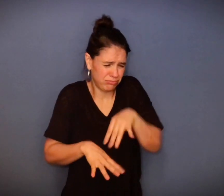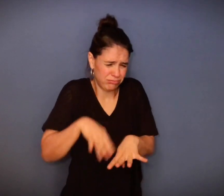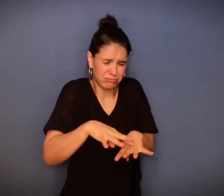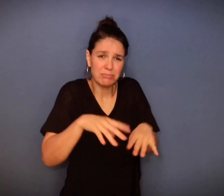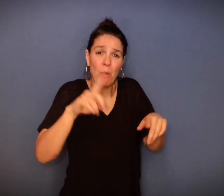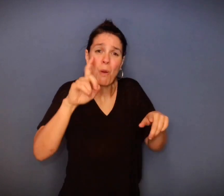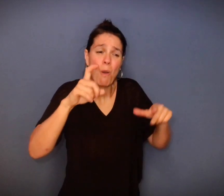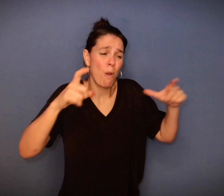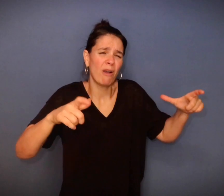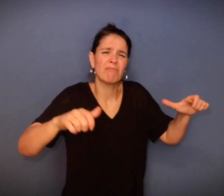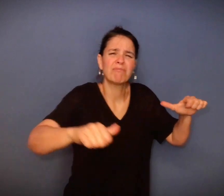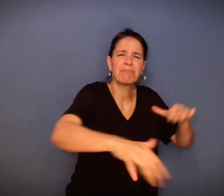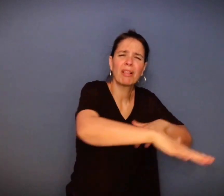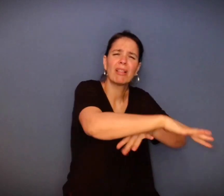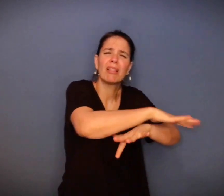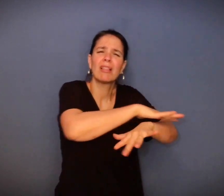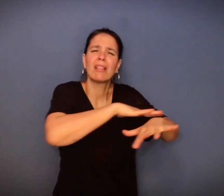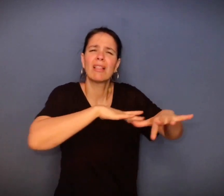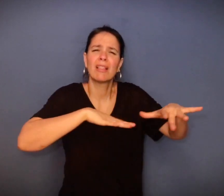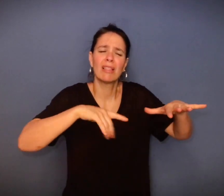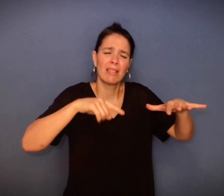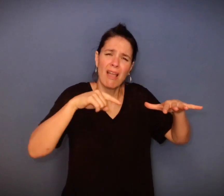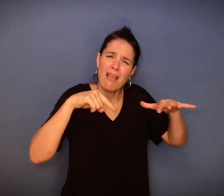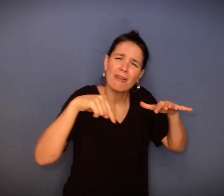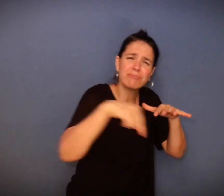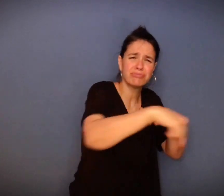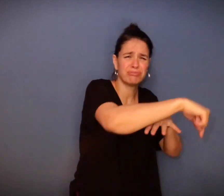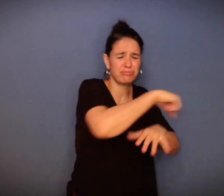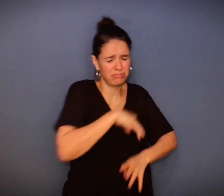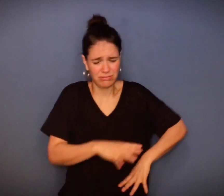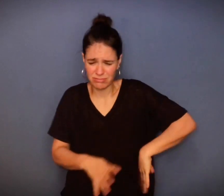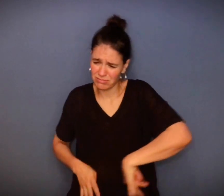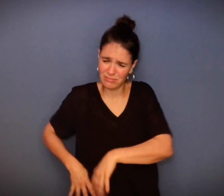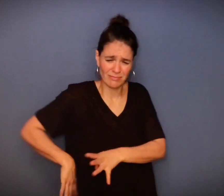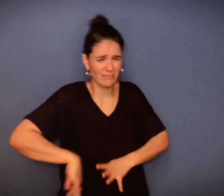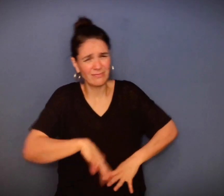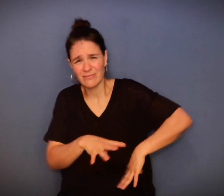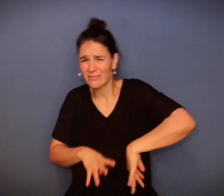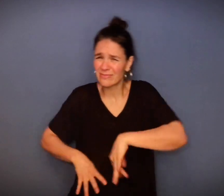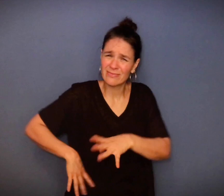Le caneton devait tout le temps nager pour empêcher l'eau de geler complètement autour de